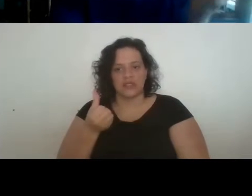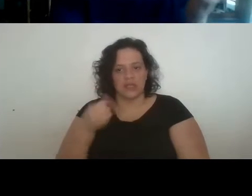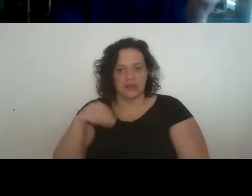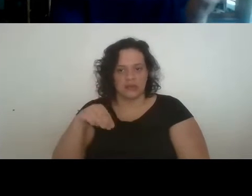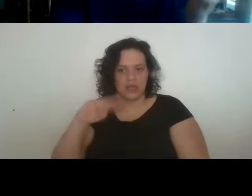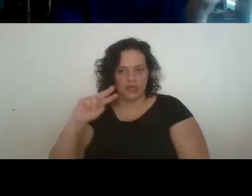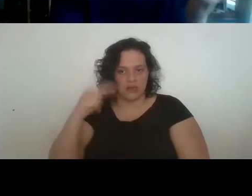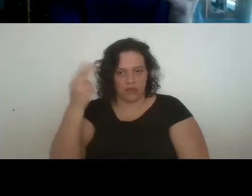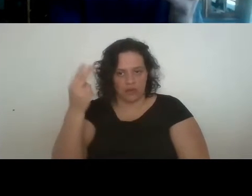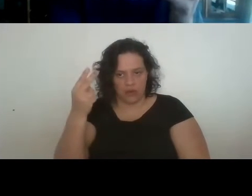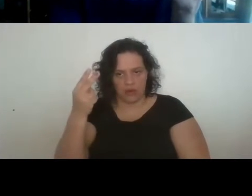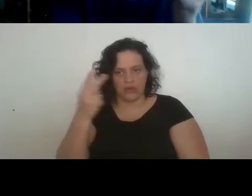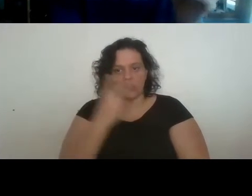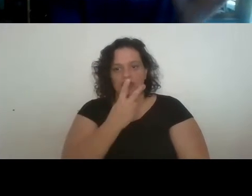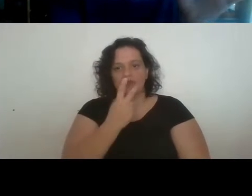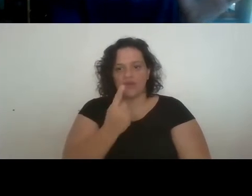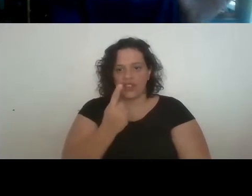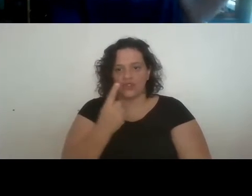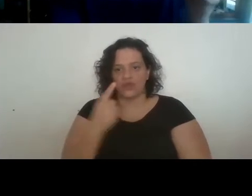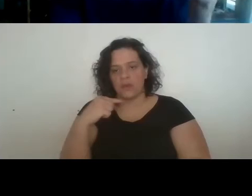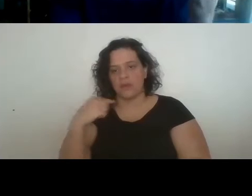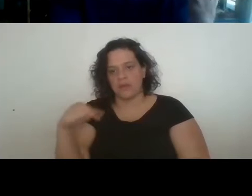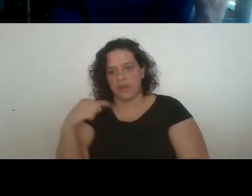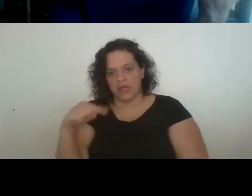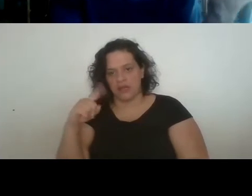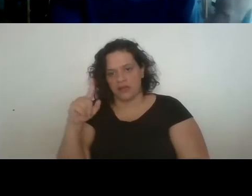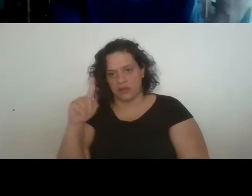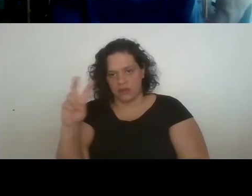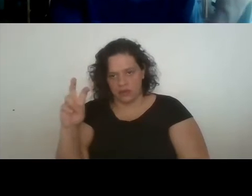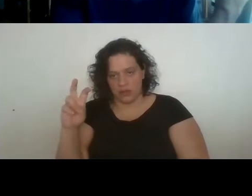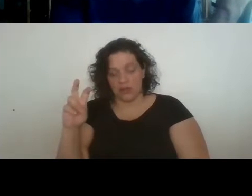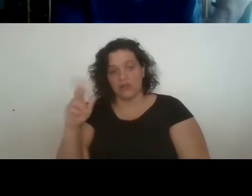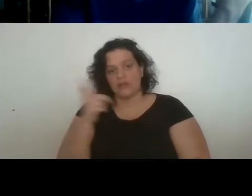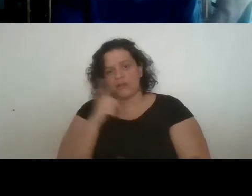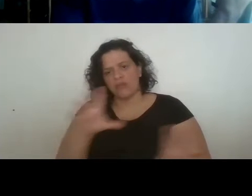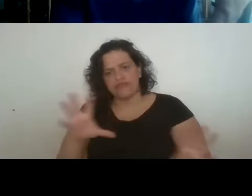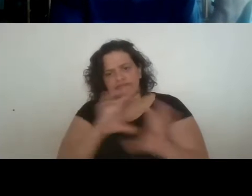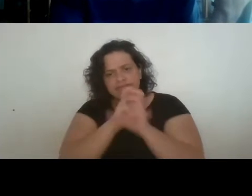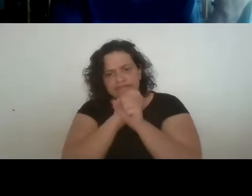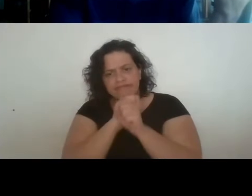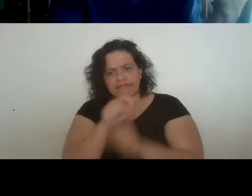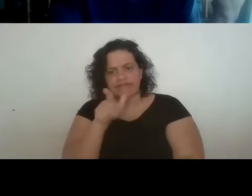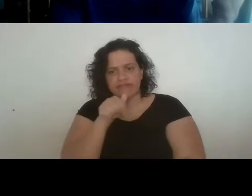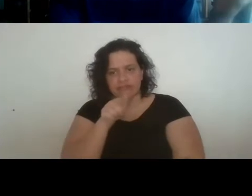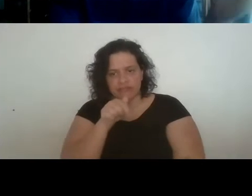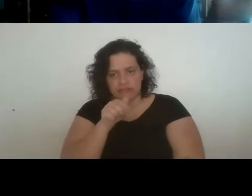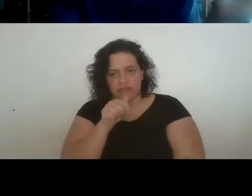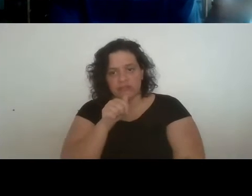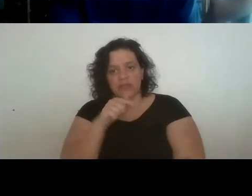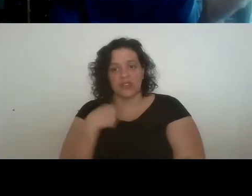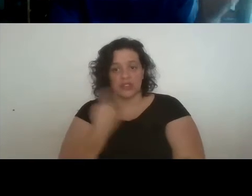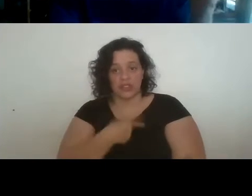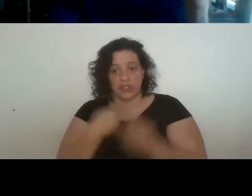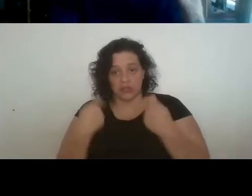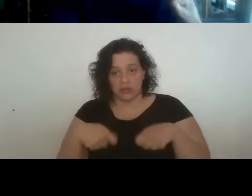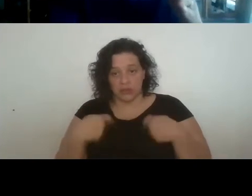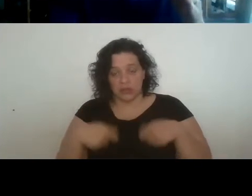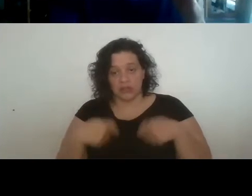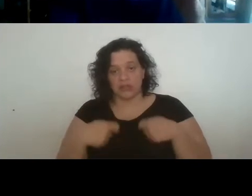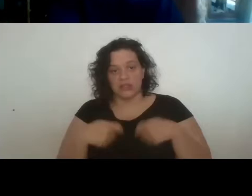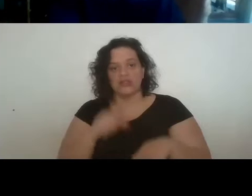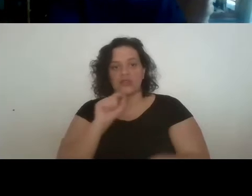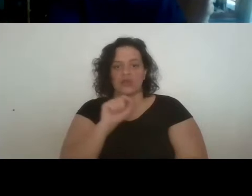seria 21 menos 15. Então, para calcular a quantidade de água que a gente precisaria armazenar, seria os 21